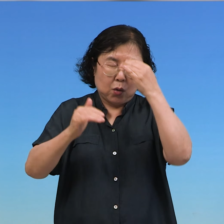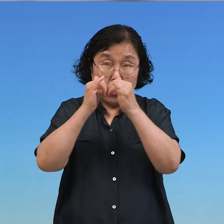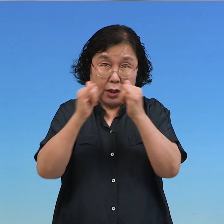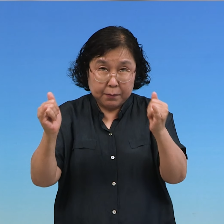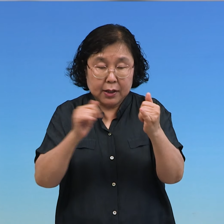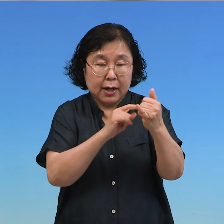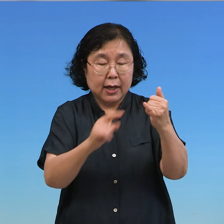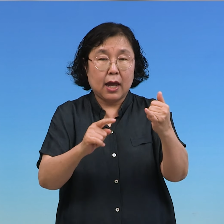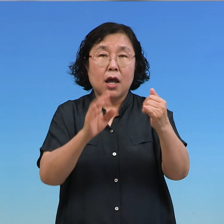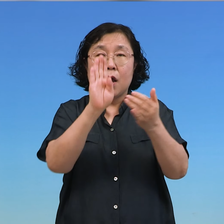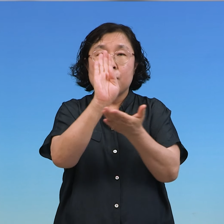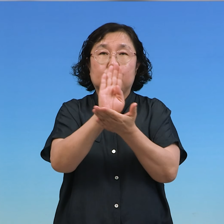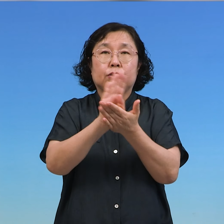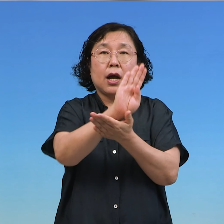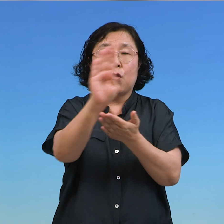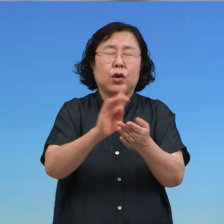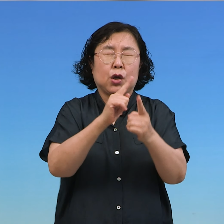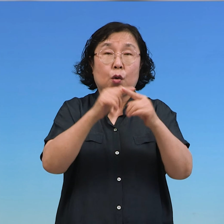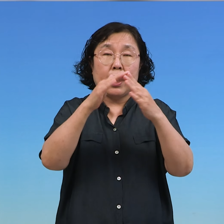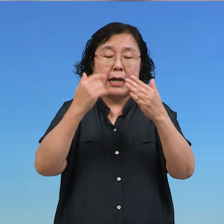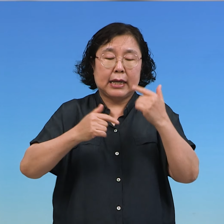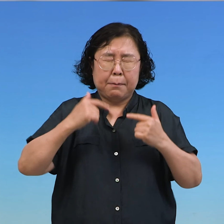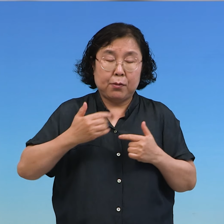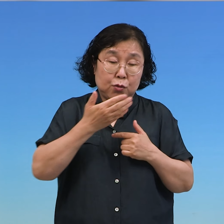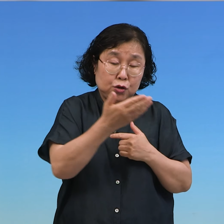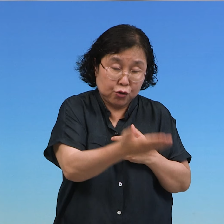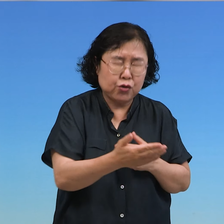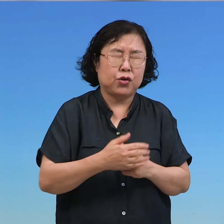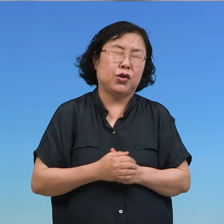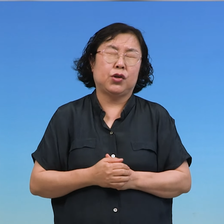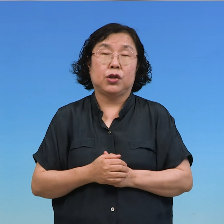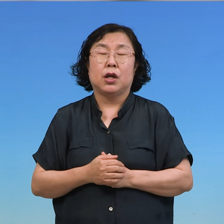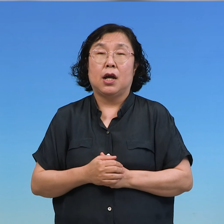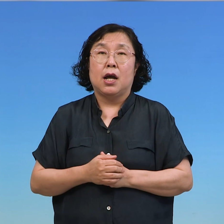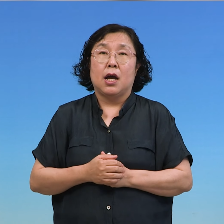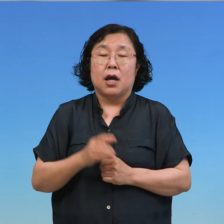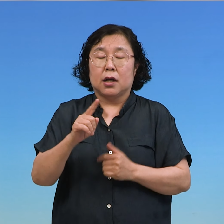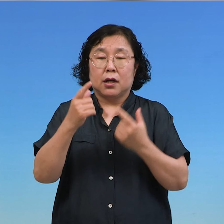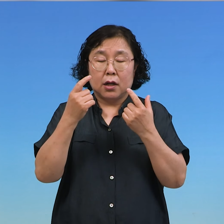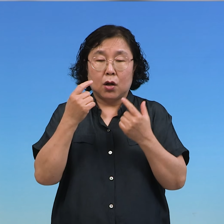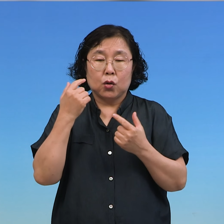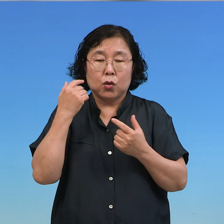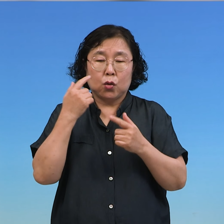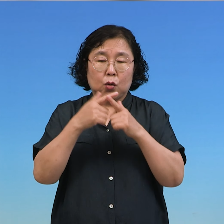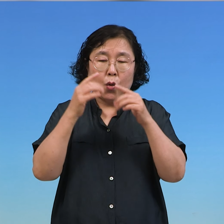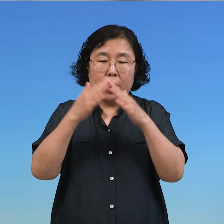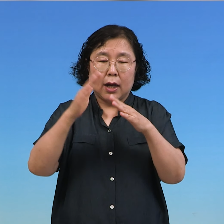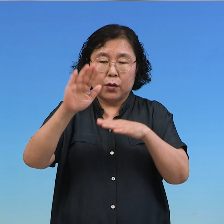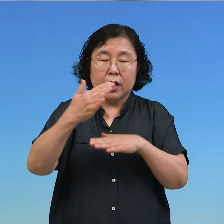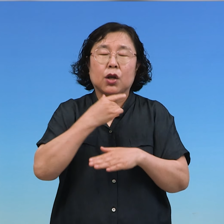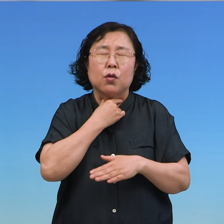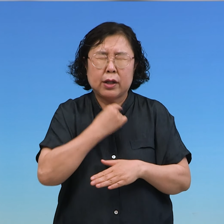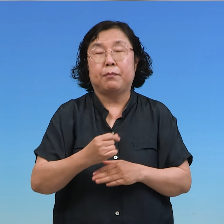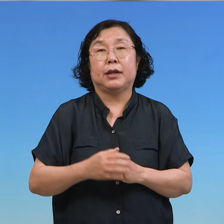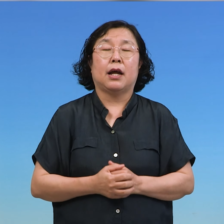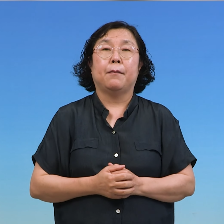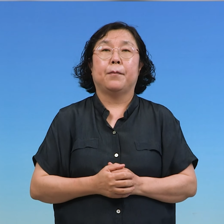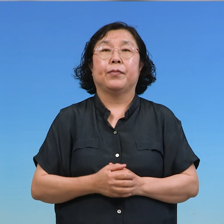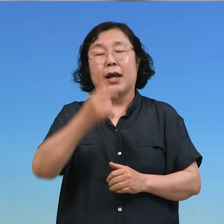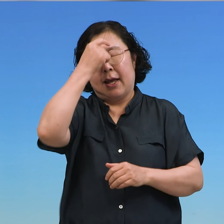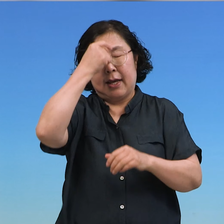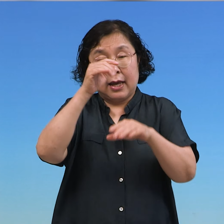기쁨을 주는 교회가 됐으면 좋겠어요 예배드리고 가면은 뭔지는 모르겠는데 기분 되게 좋네 왜 이래 날씨도 흐린데